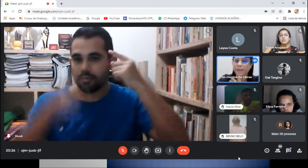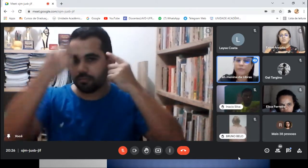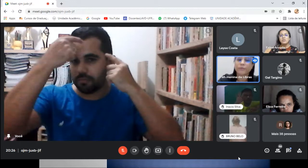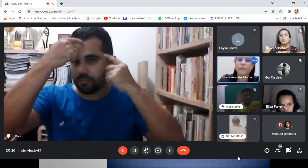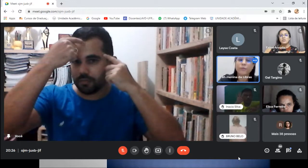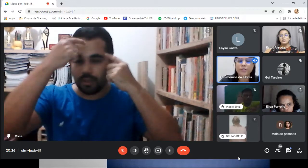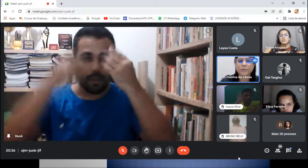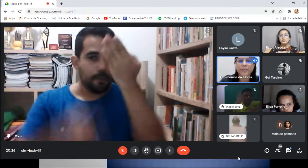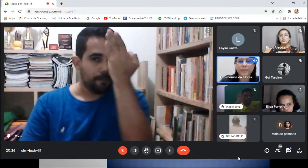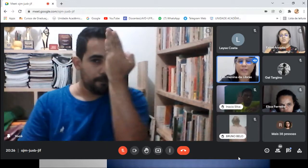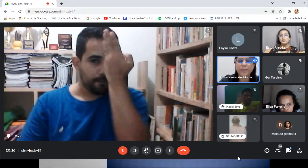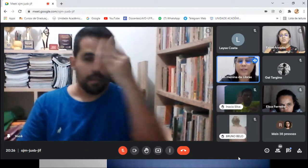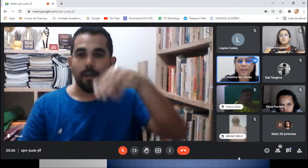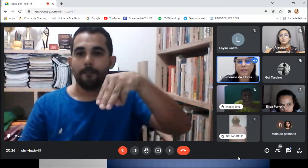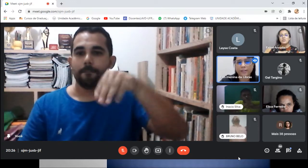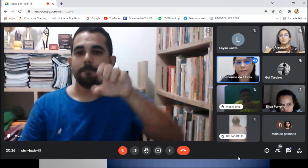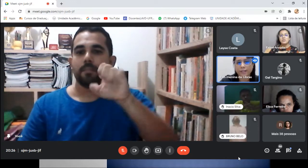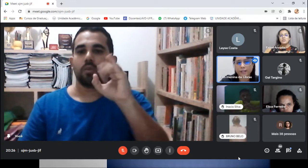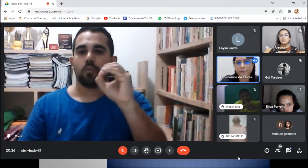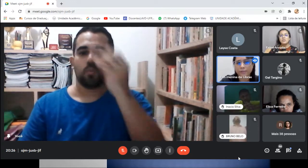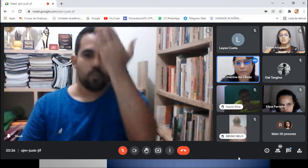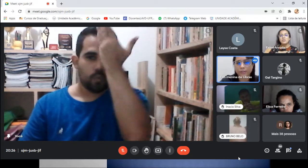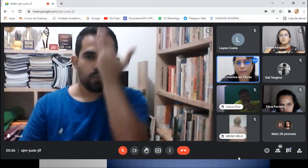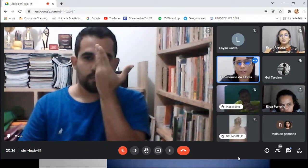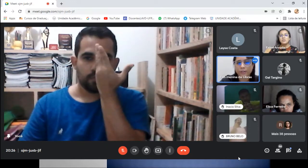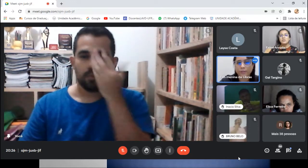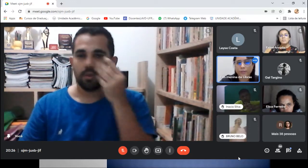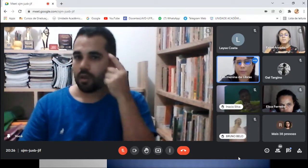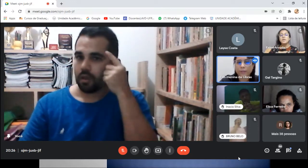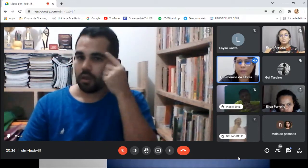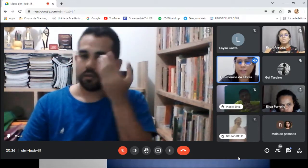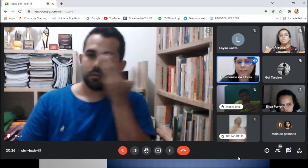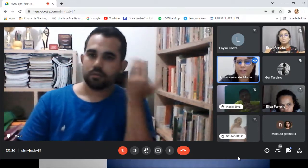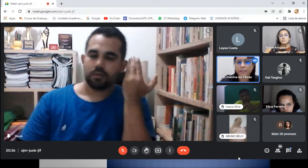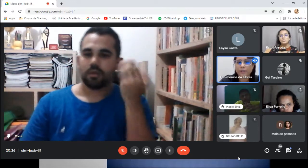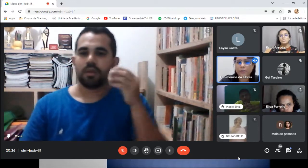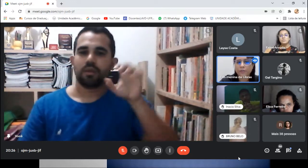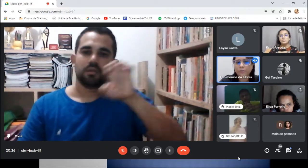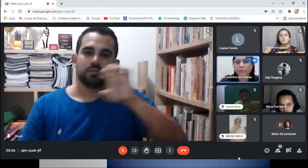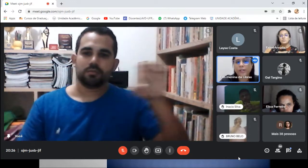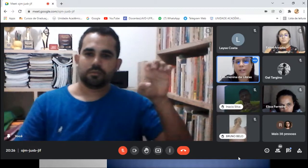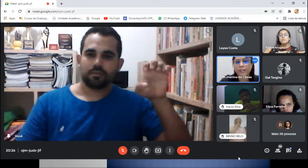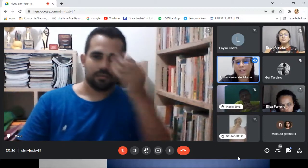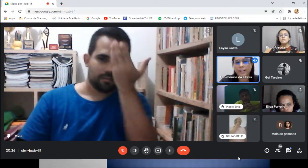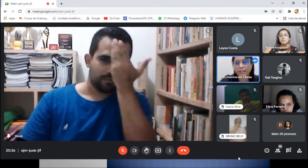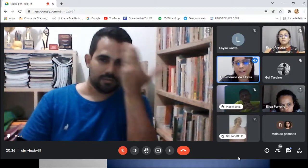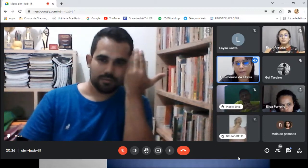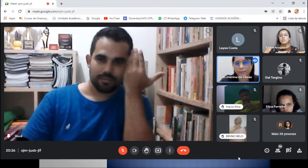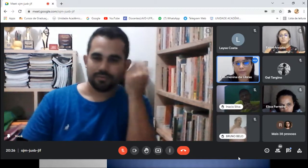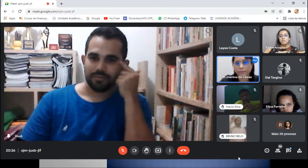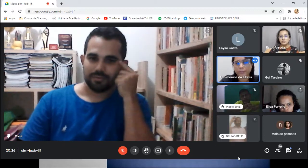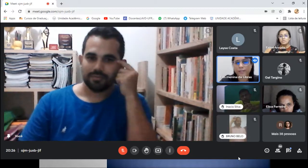embaixo. O que a gente mais percebe é nessas variações. No meio da testa ou na lateral, do lado